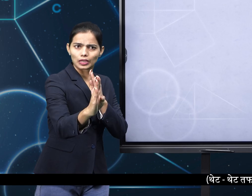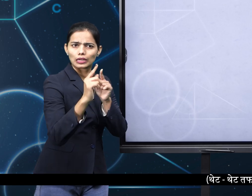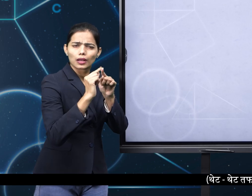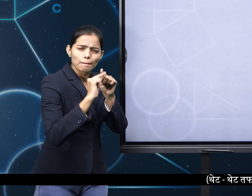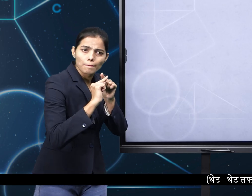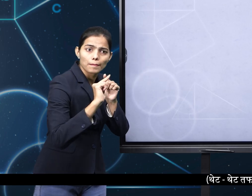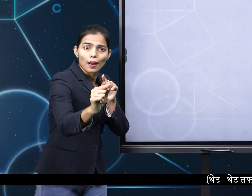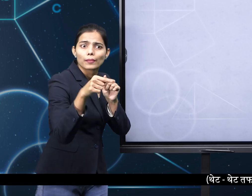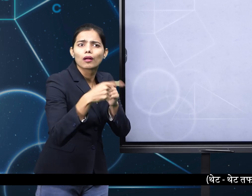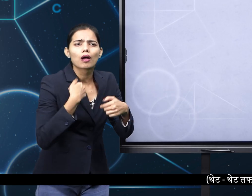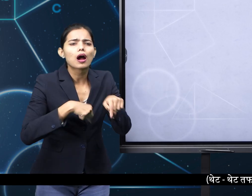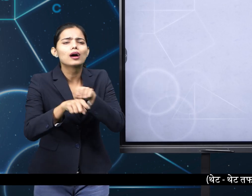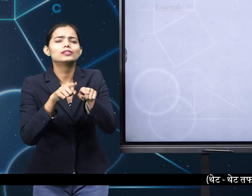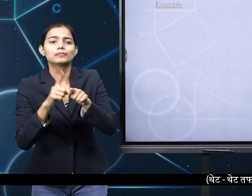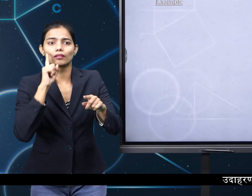थेट तफावत.